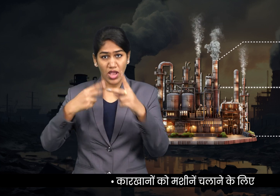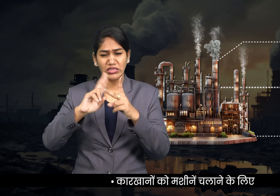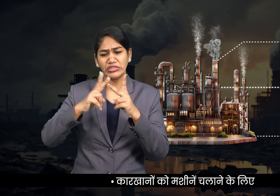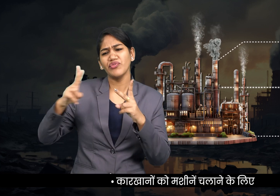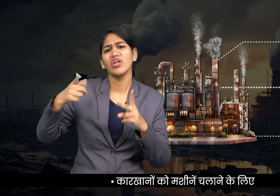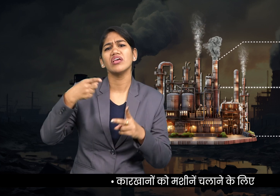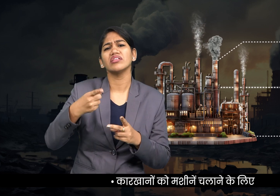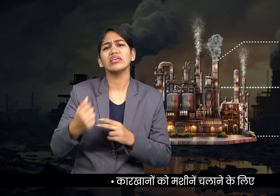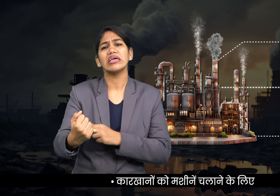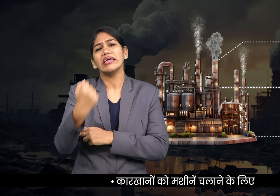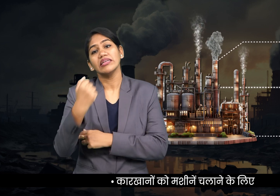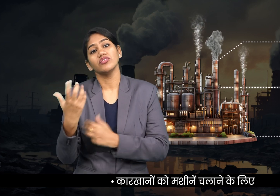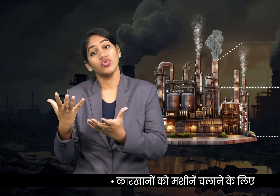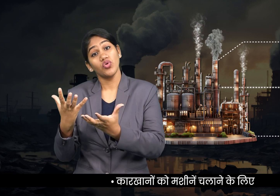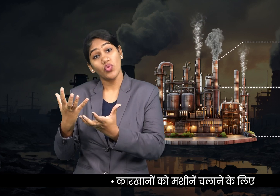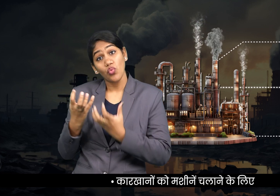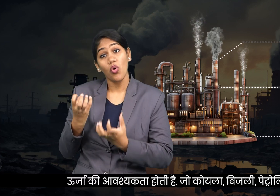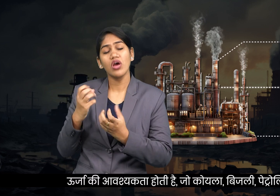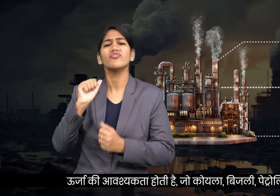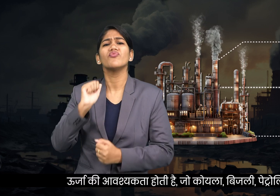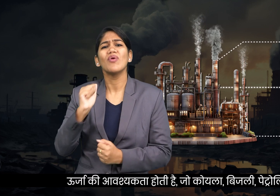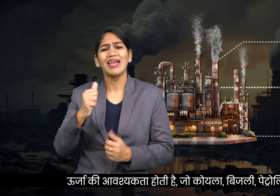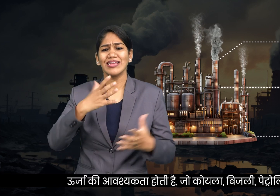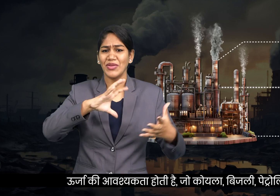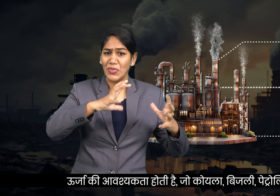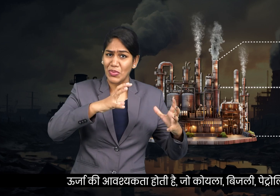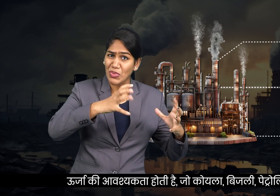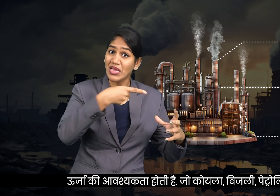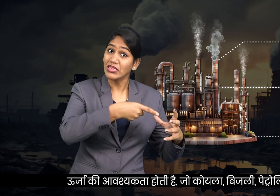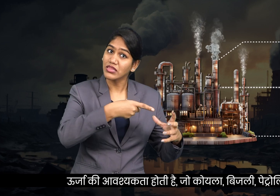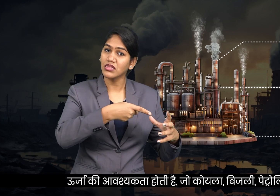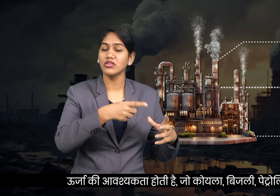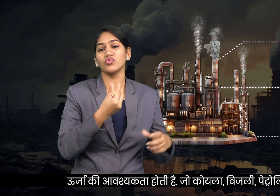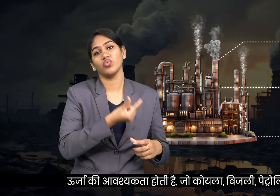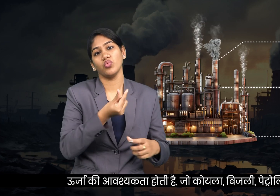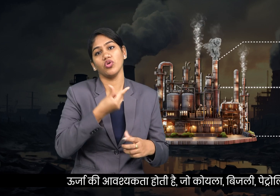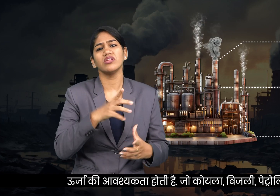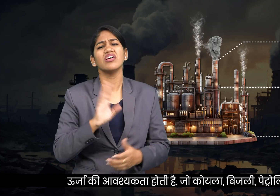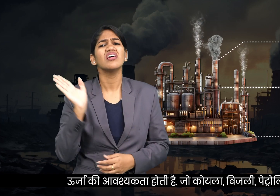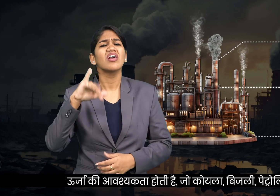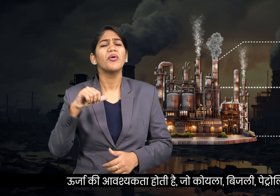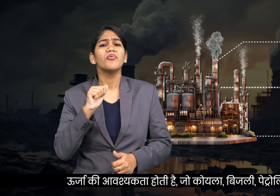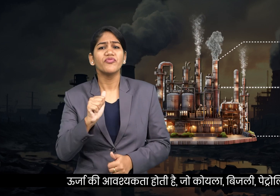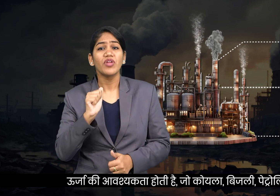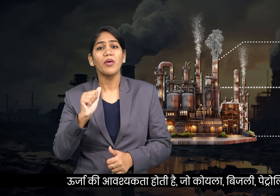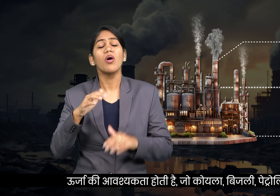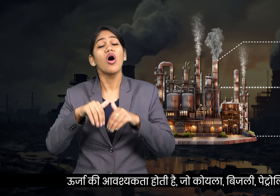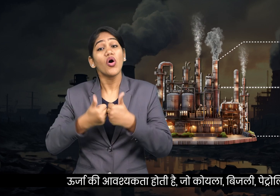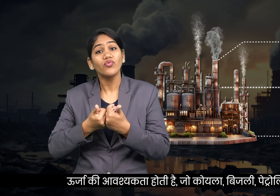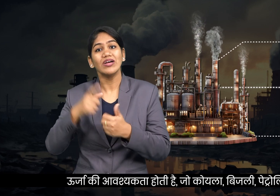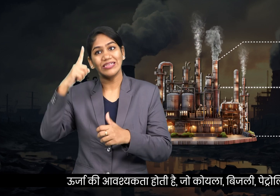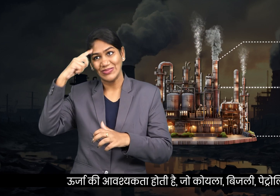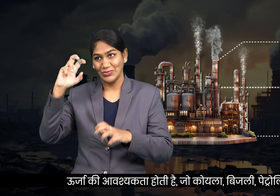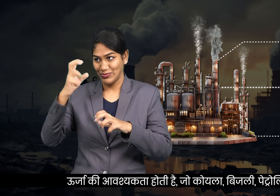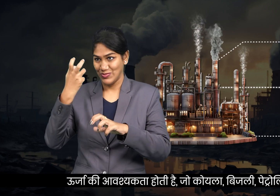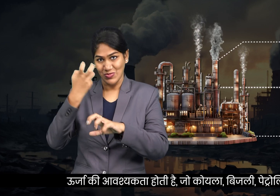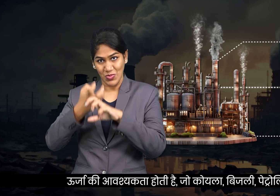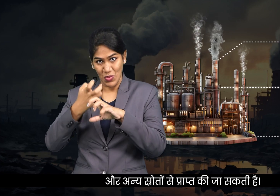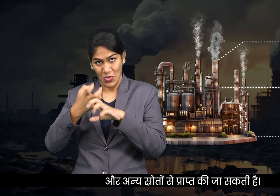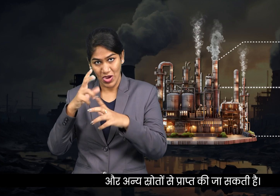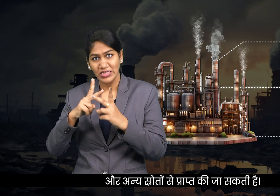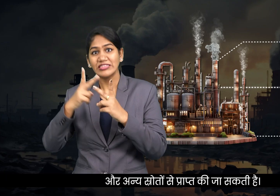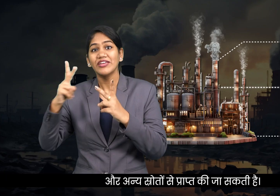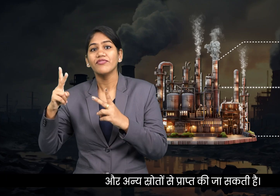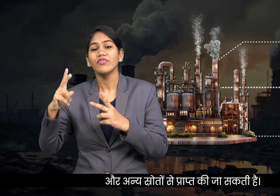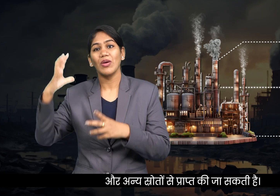कारखानों को मशीनें चलाने के लिए ऊर्जा की आवश्यकता होती है, जो कोयला, बिजली, पेट्रोलियम